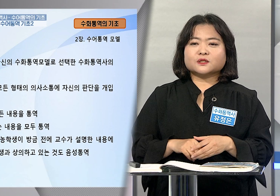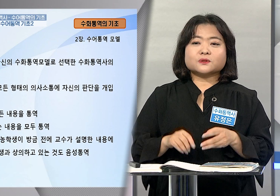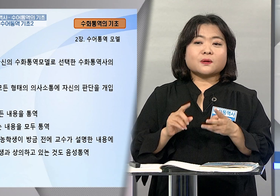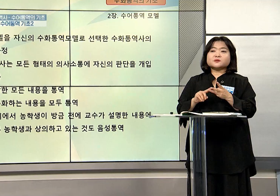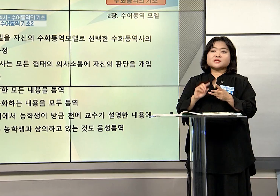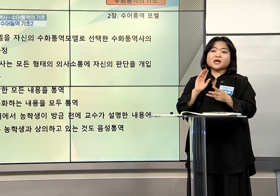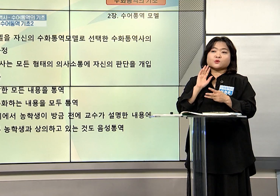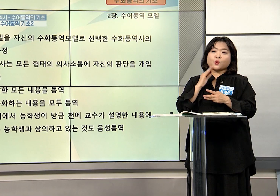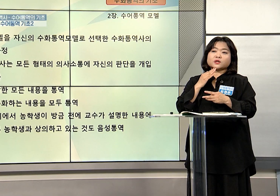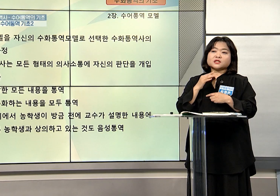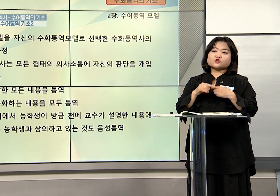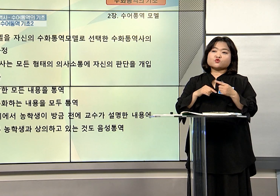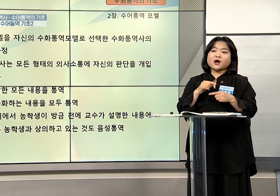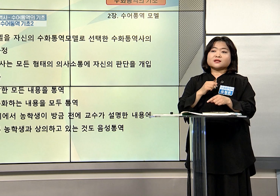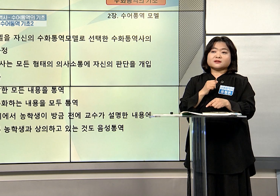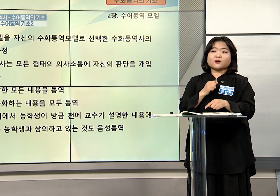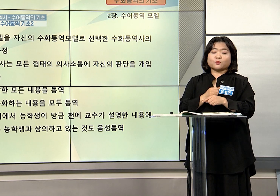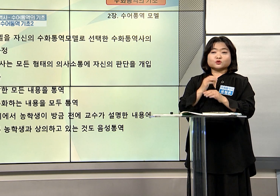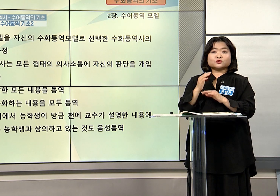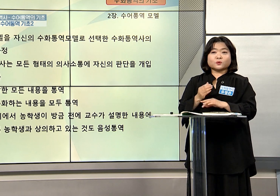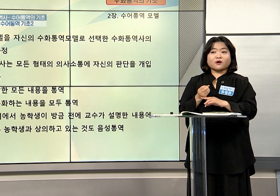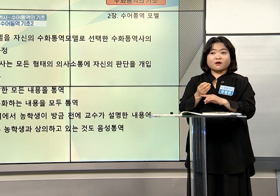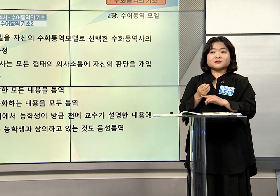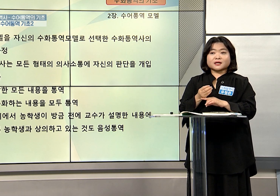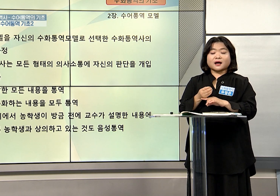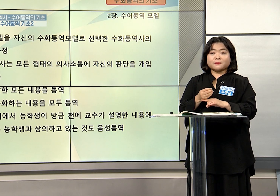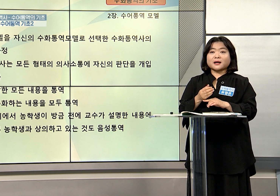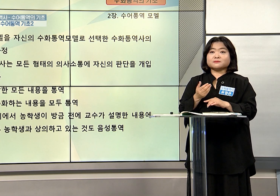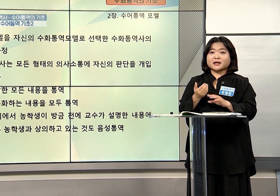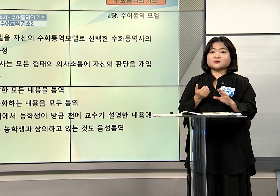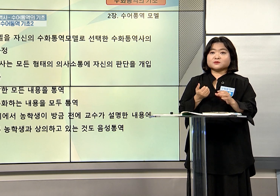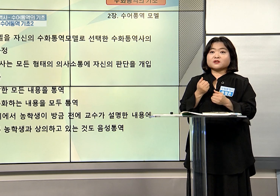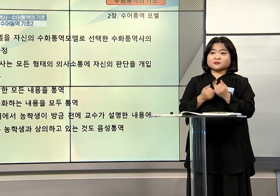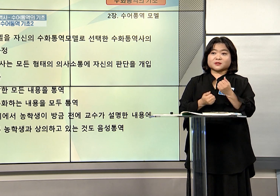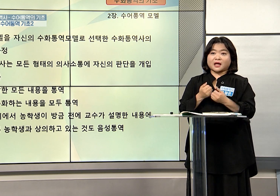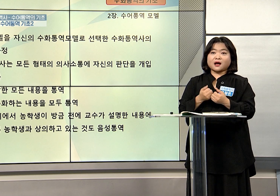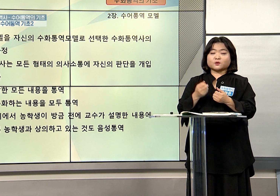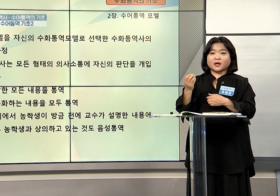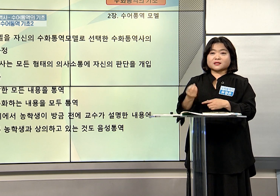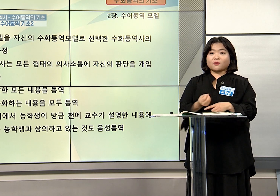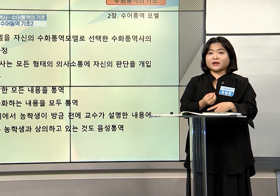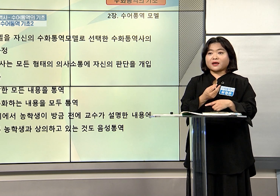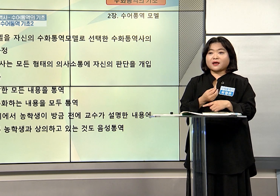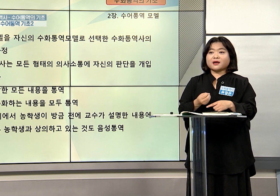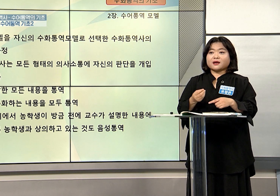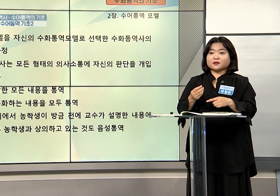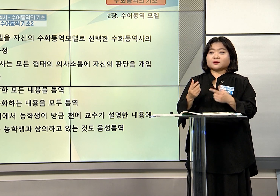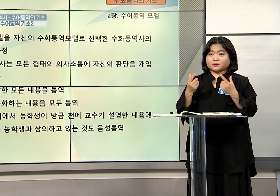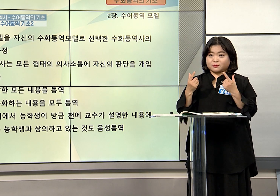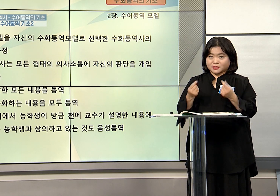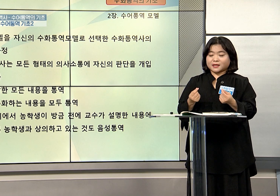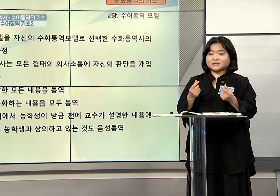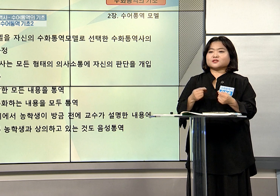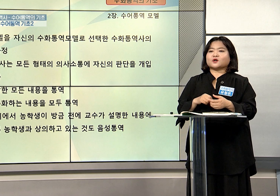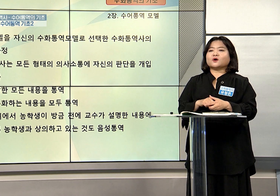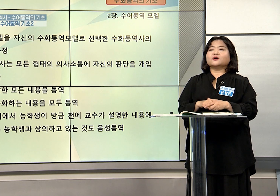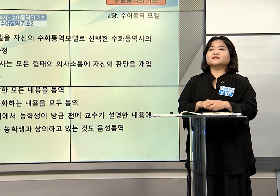세 번째, 농인이 수화하는 내용 모두 통역. 제가 방금 말씀드렸습니다. 그러한 상황에 마찬가지죠.